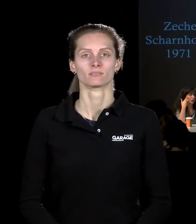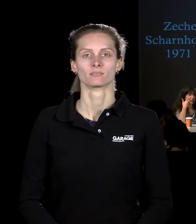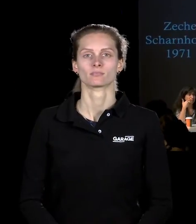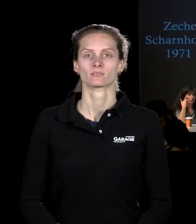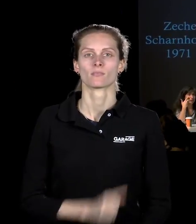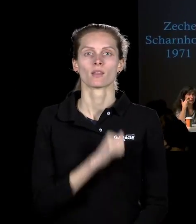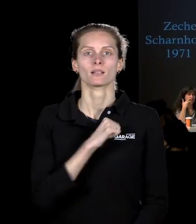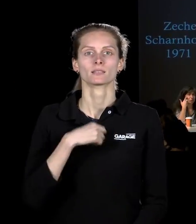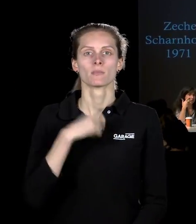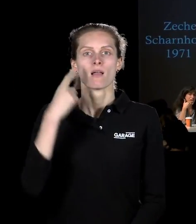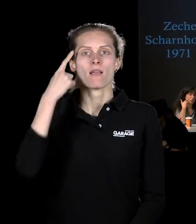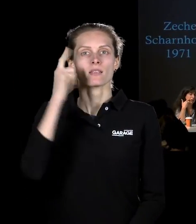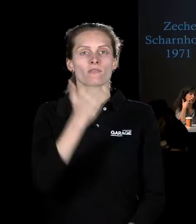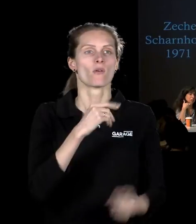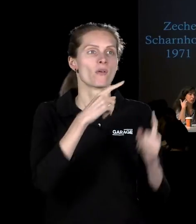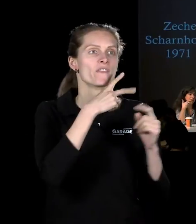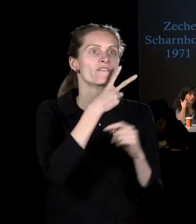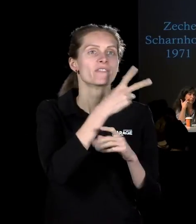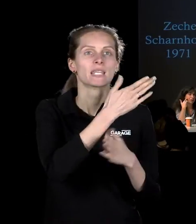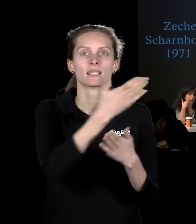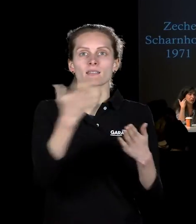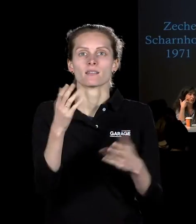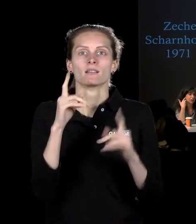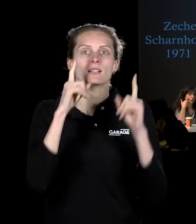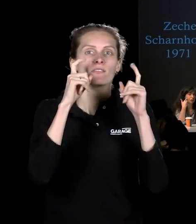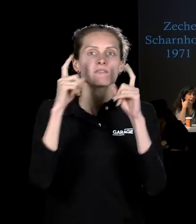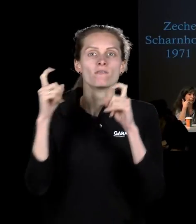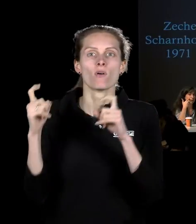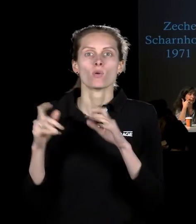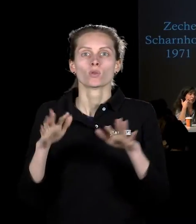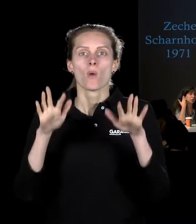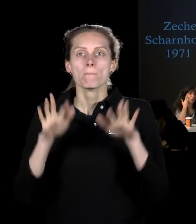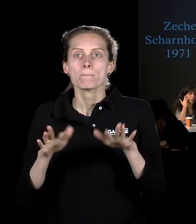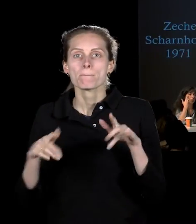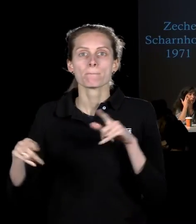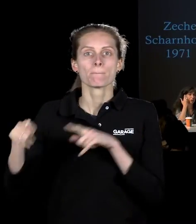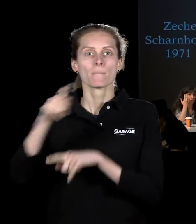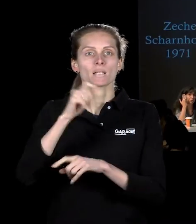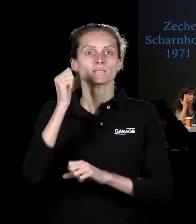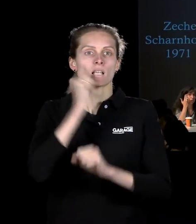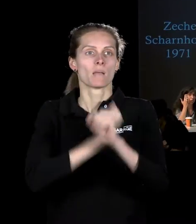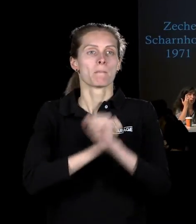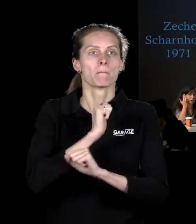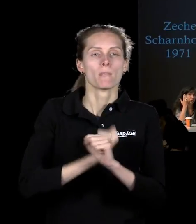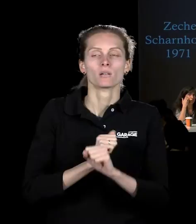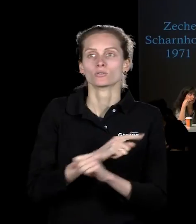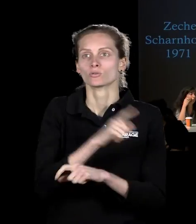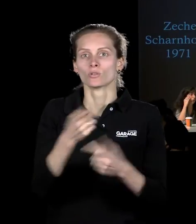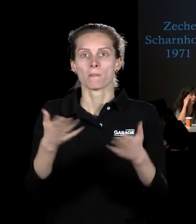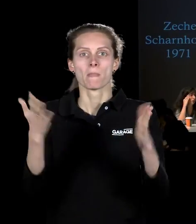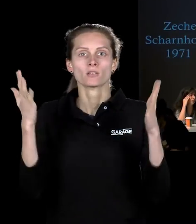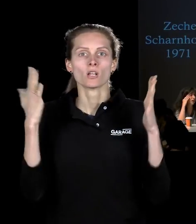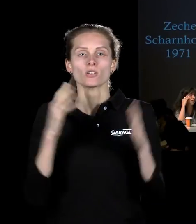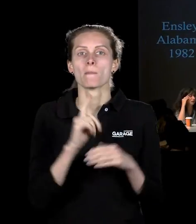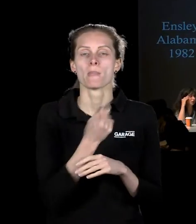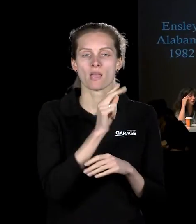само идея видов, это как бы сама идея просто снять место и снять некий индустриальный пейзаж, это только первый этап работы, которым они занимаются, это